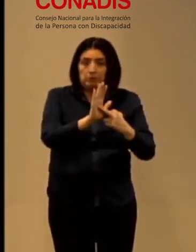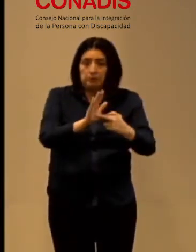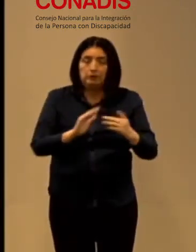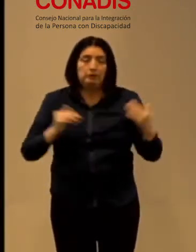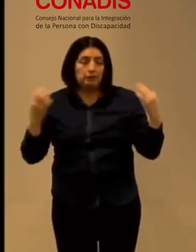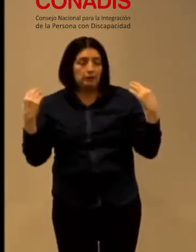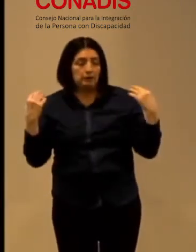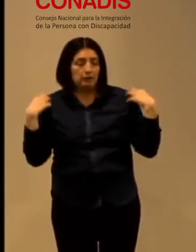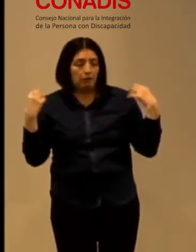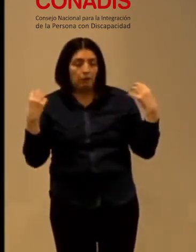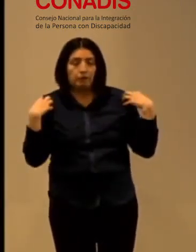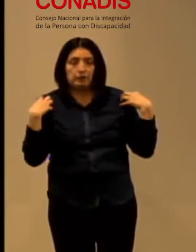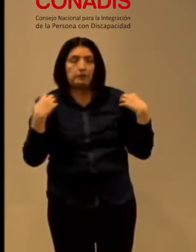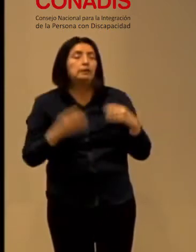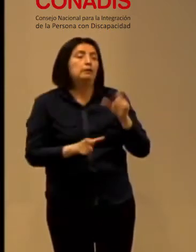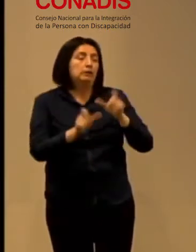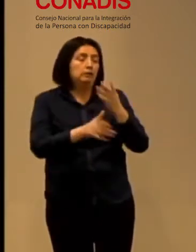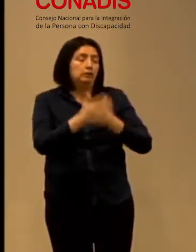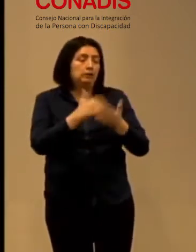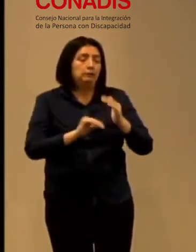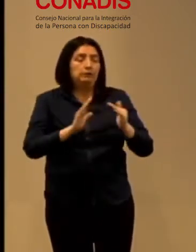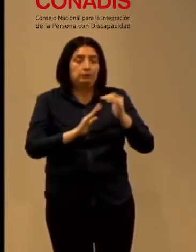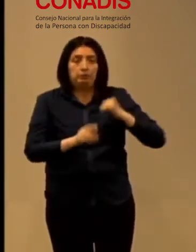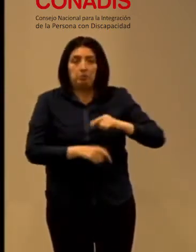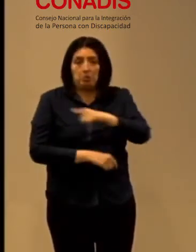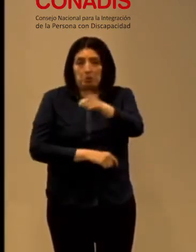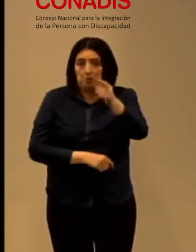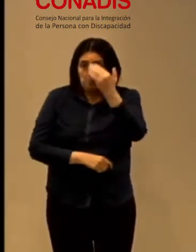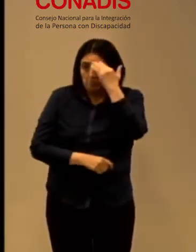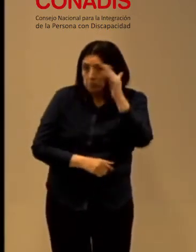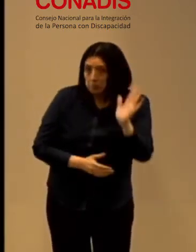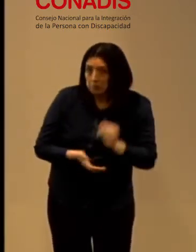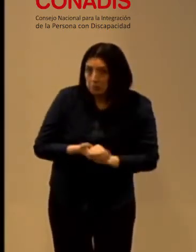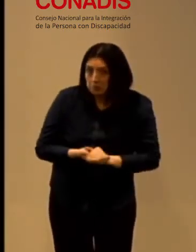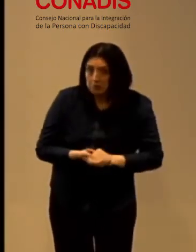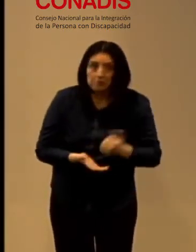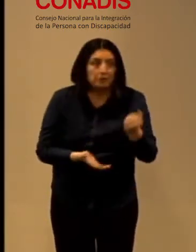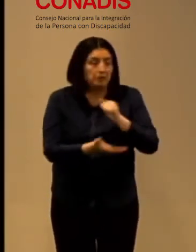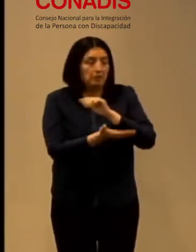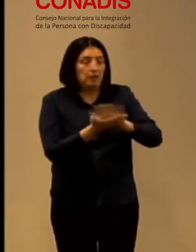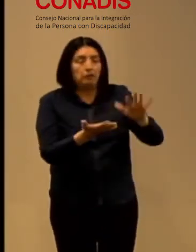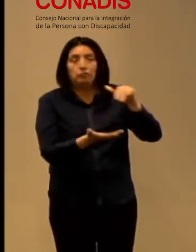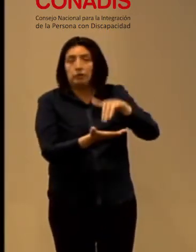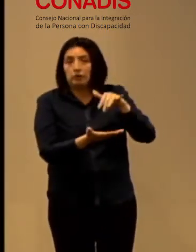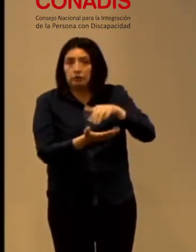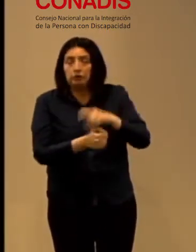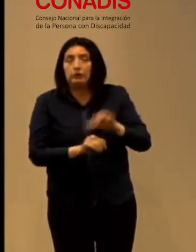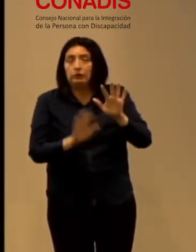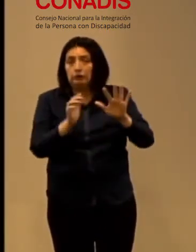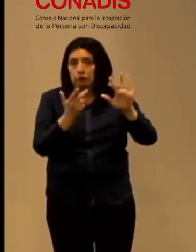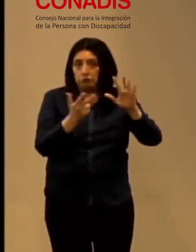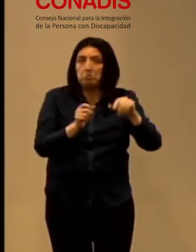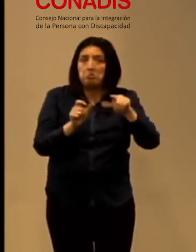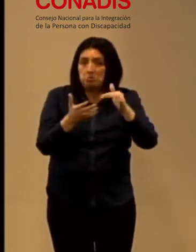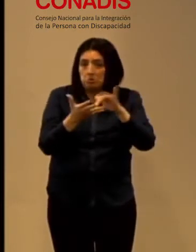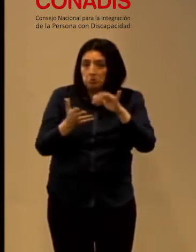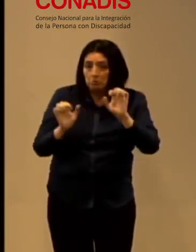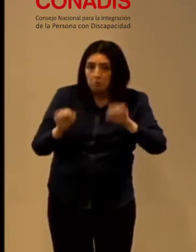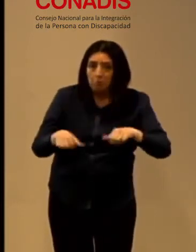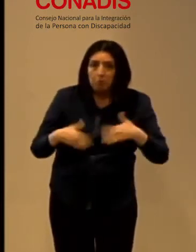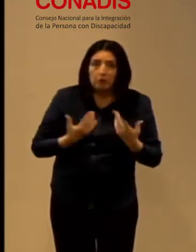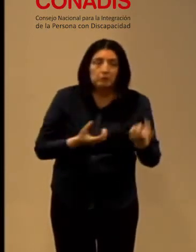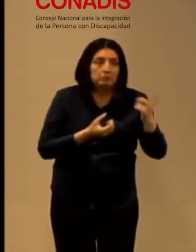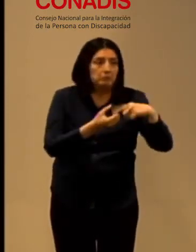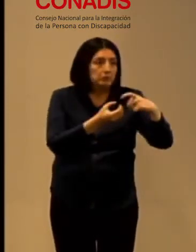de OMAPETS y OREDIS, por ejemplo, no conocían que Beca 18 se acababa de lanzar y que los estudiantes pueden